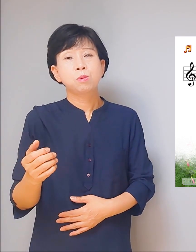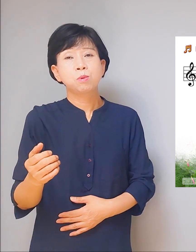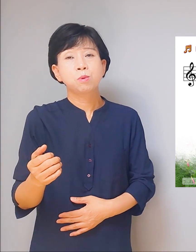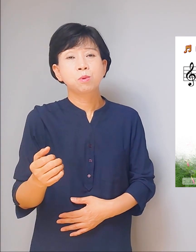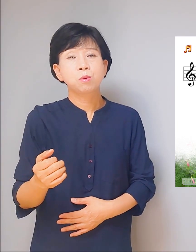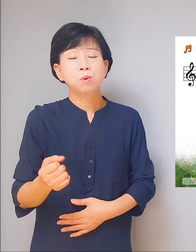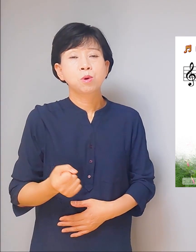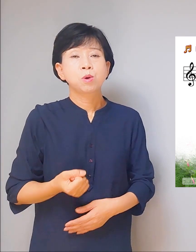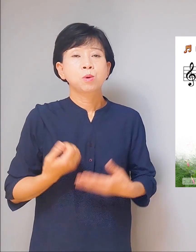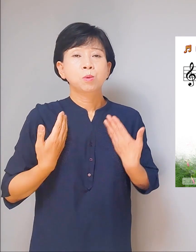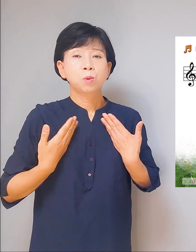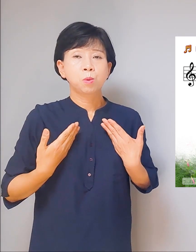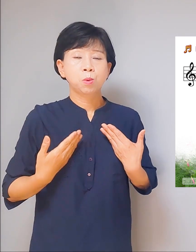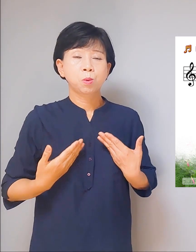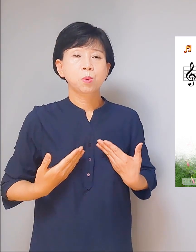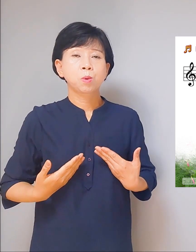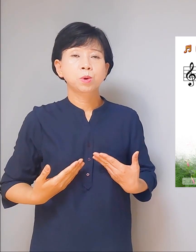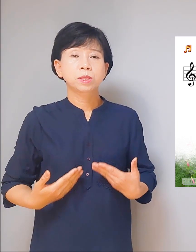평강으로